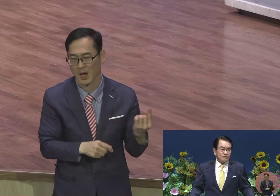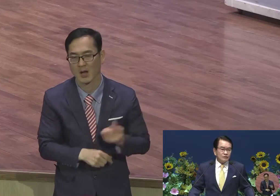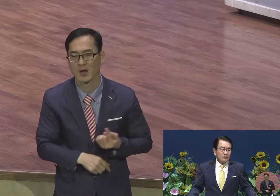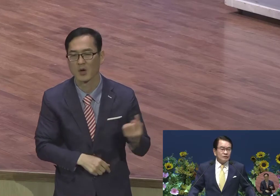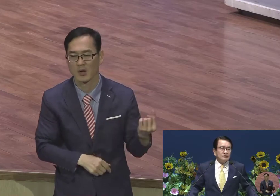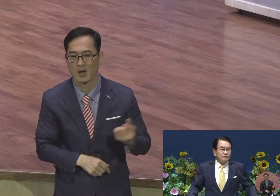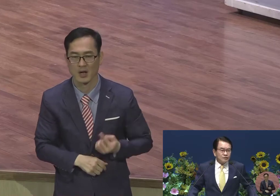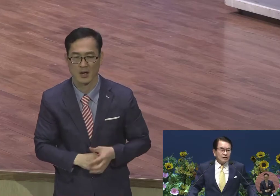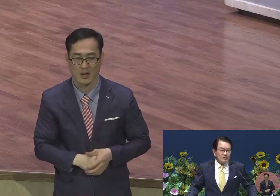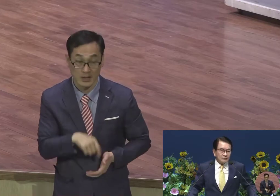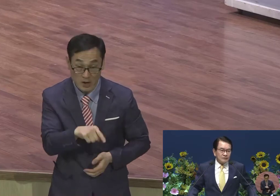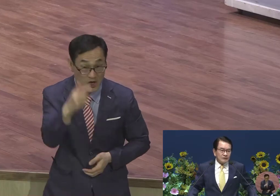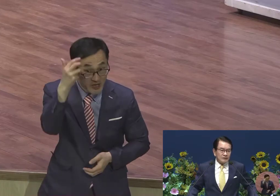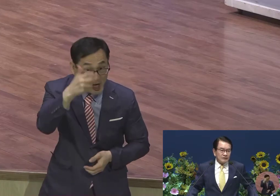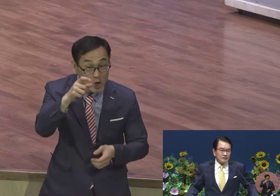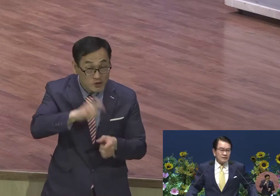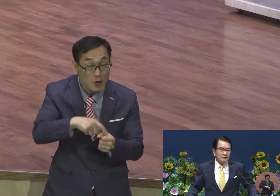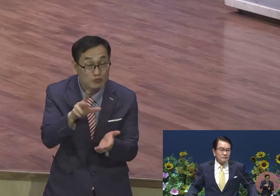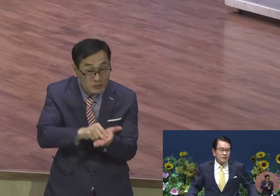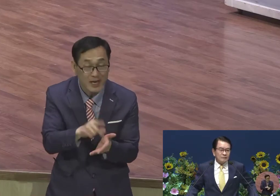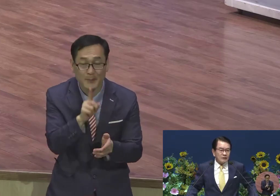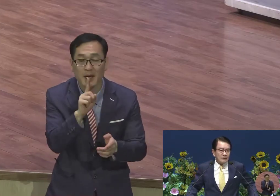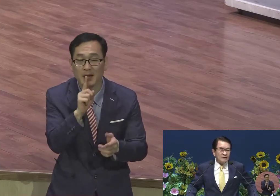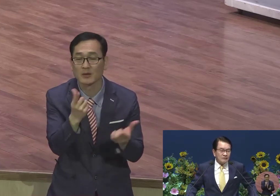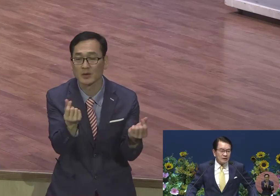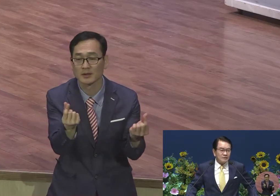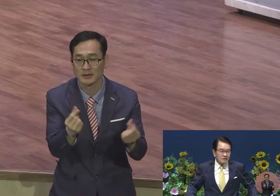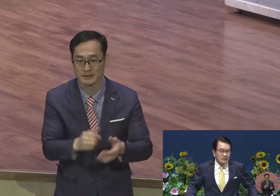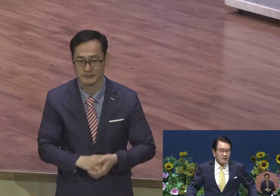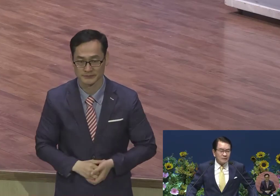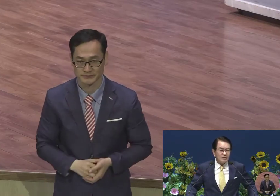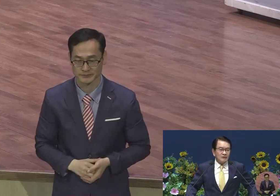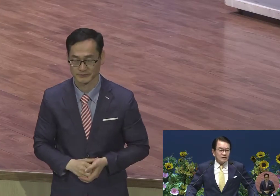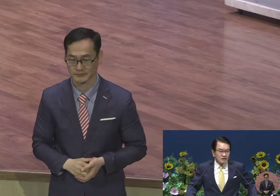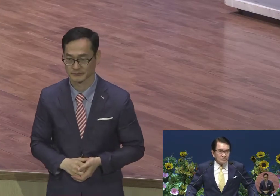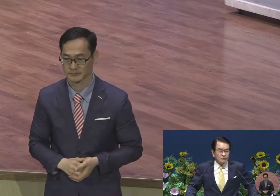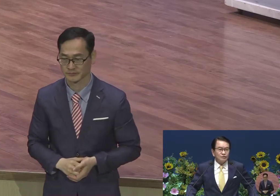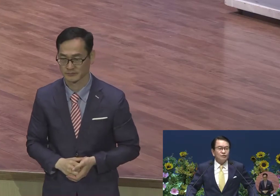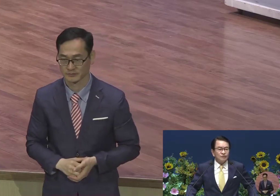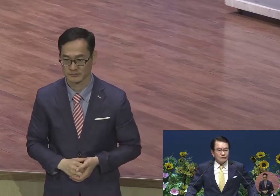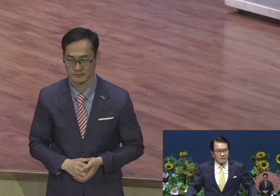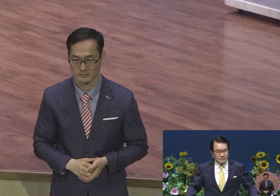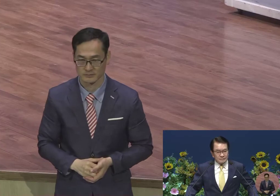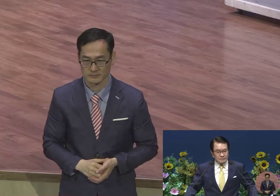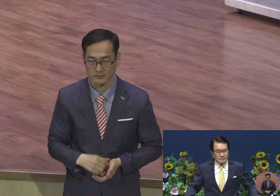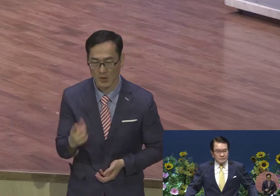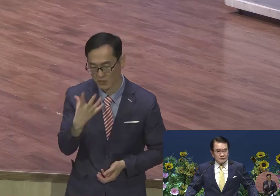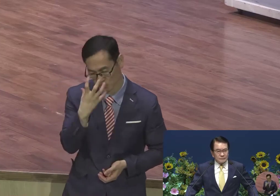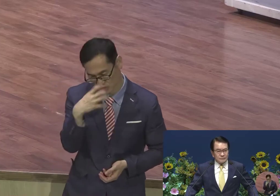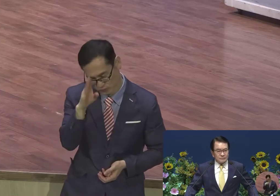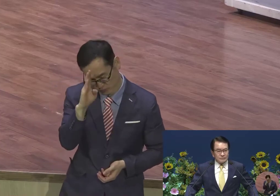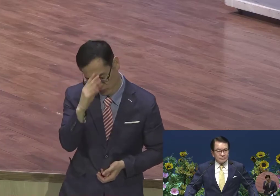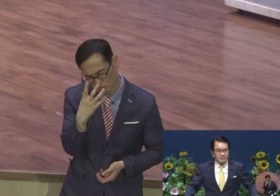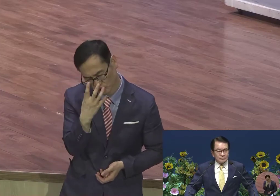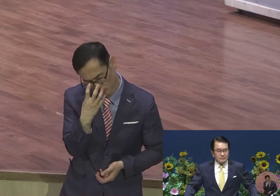정신 영적 문제라고 합니다 영적 문제라는 말이 어렵기 때문에 쉽게 말하면 정신문제가 우울증 와요